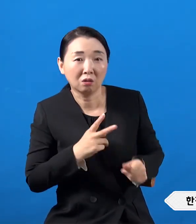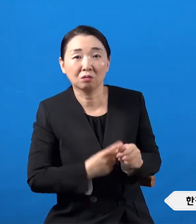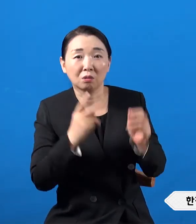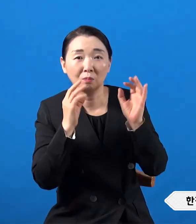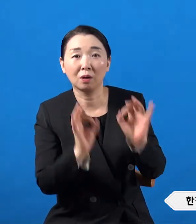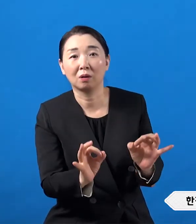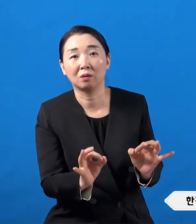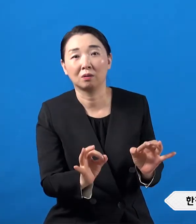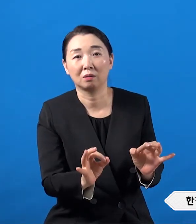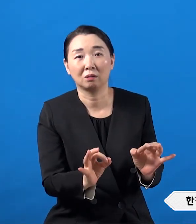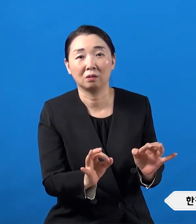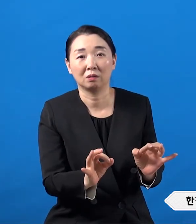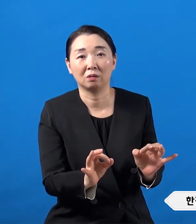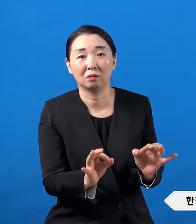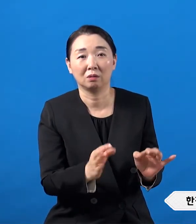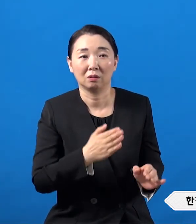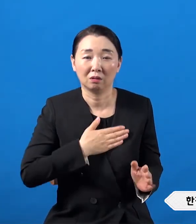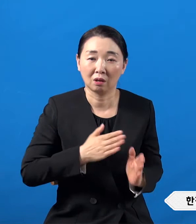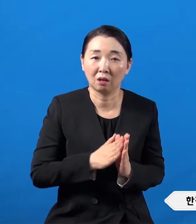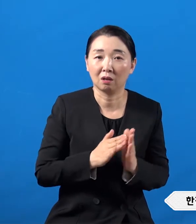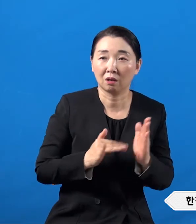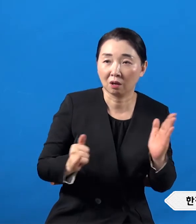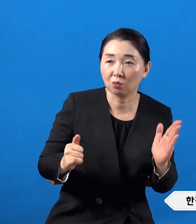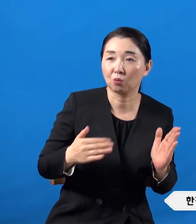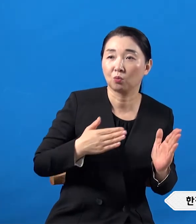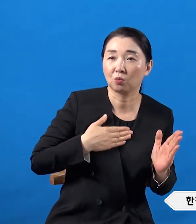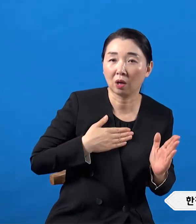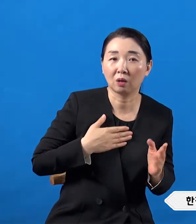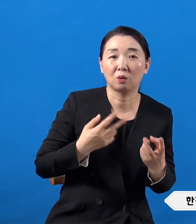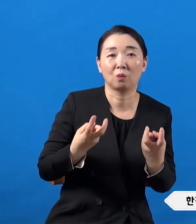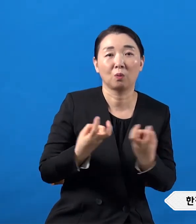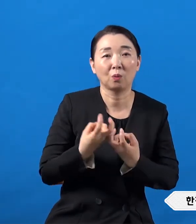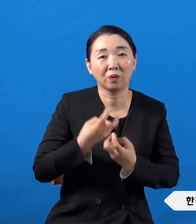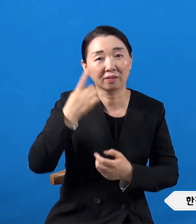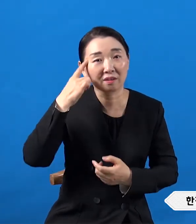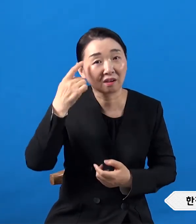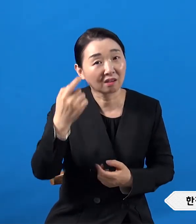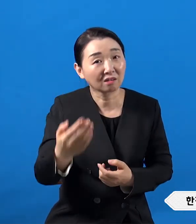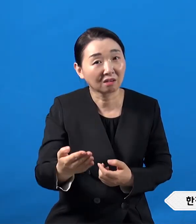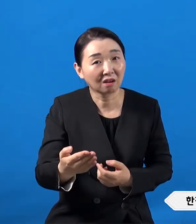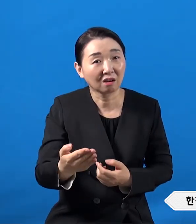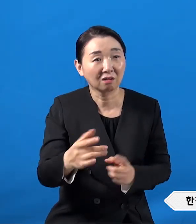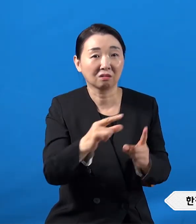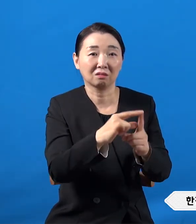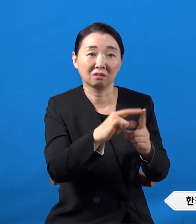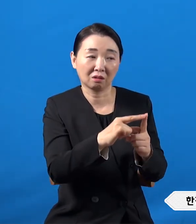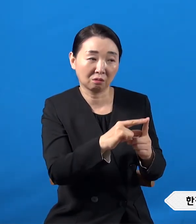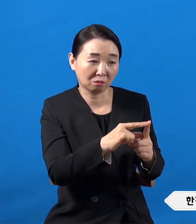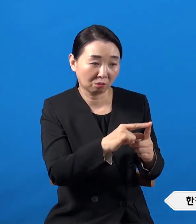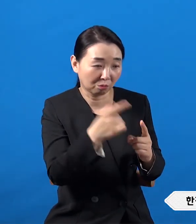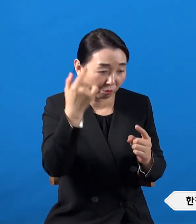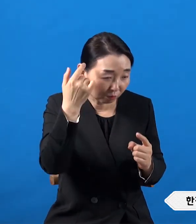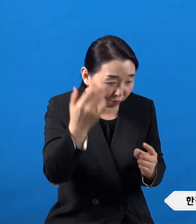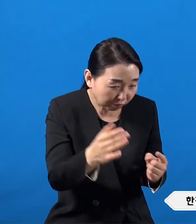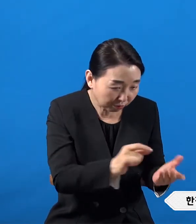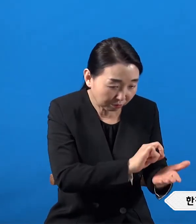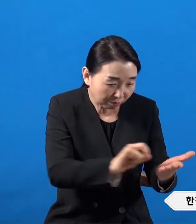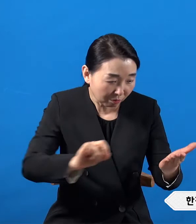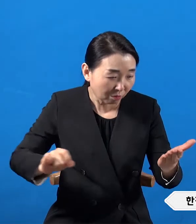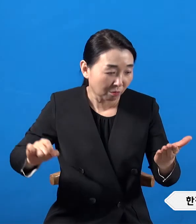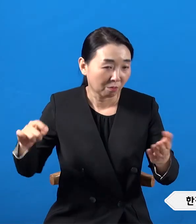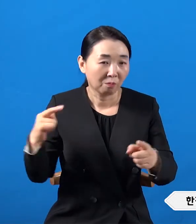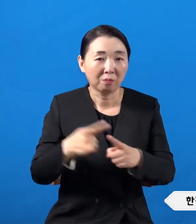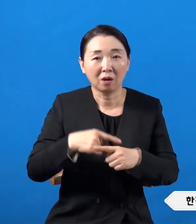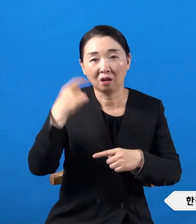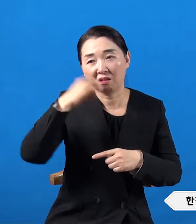선생님이 보니까 나의 가족은 나를 어떻게 생각하는가, 그 항목에서 아이가 뭘 적으려고